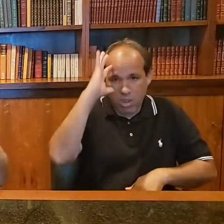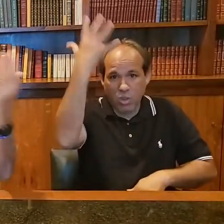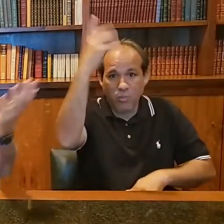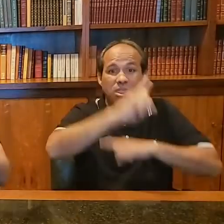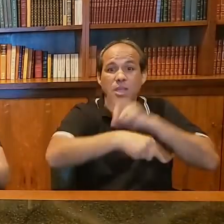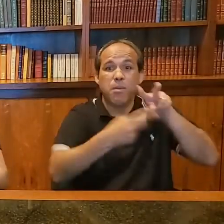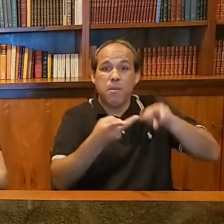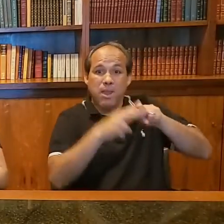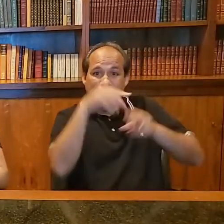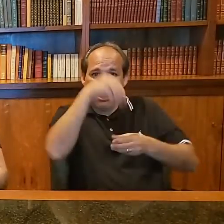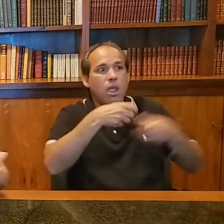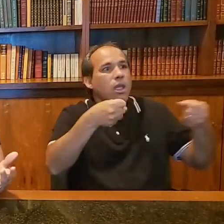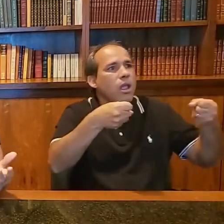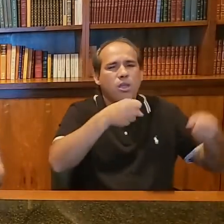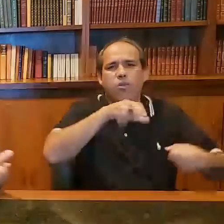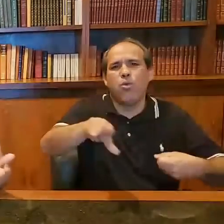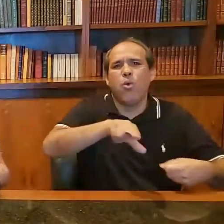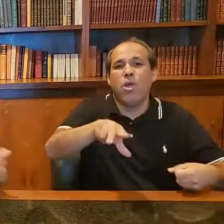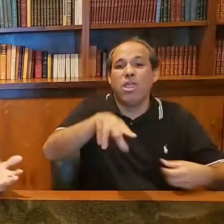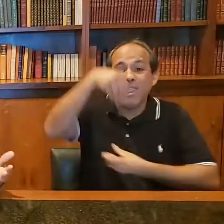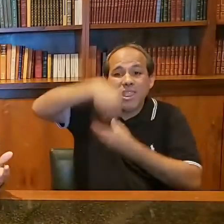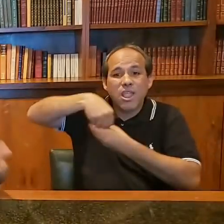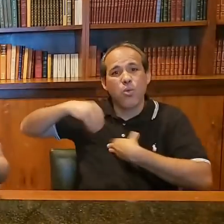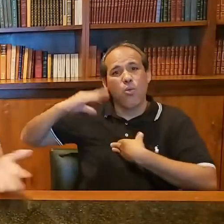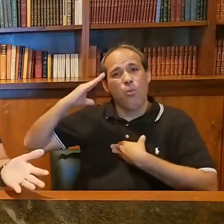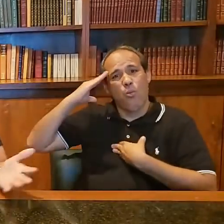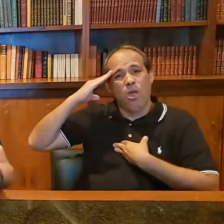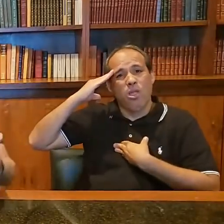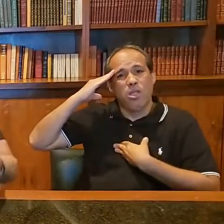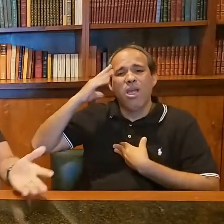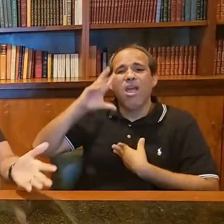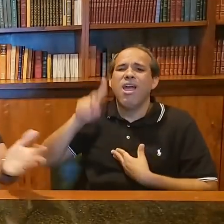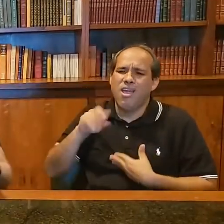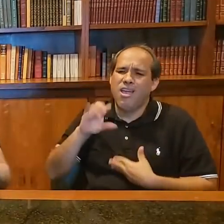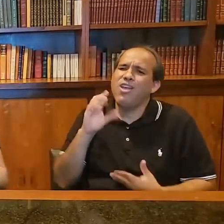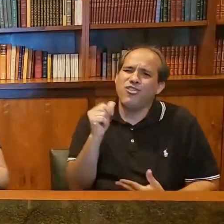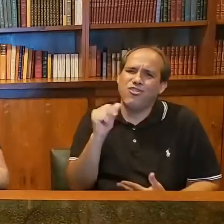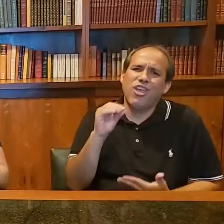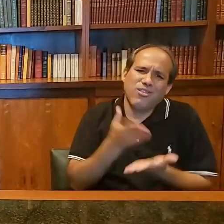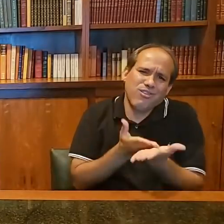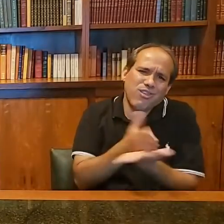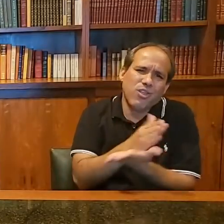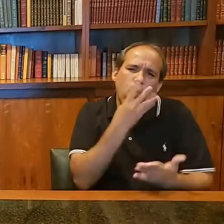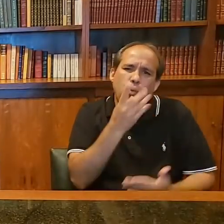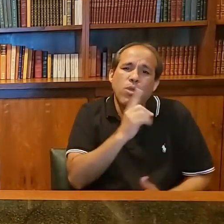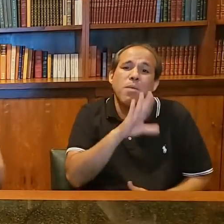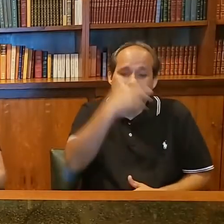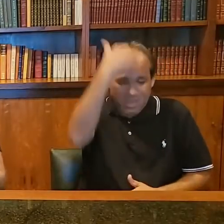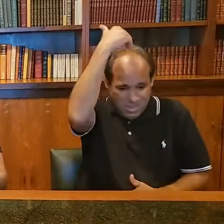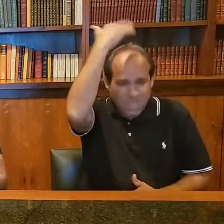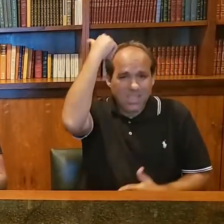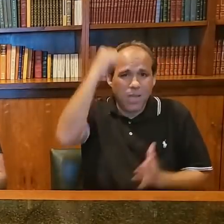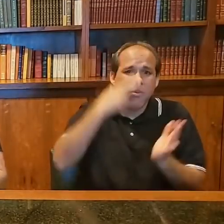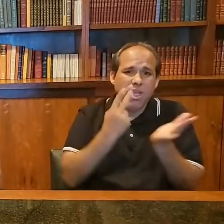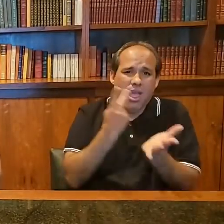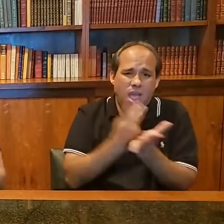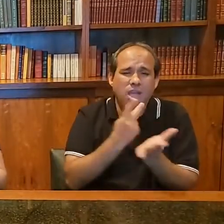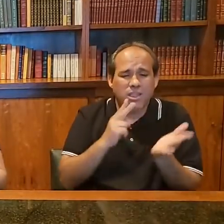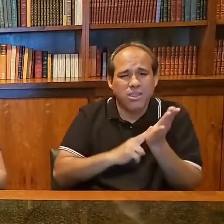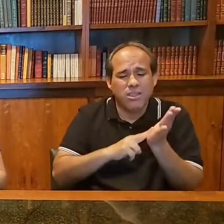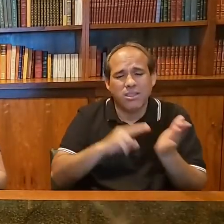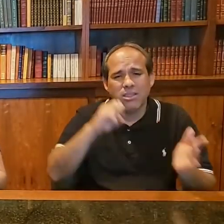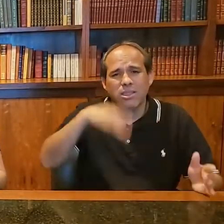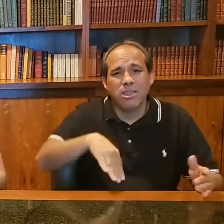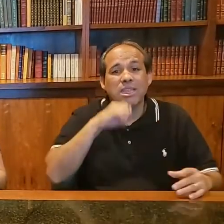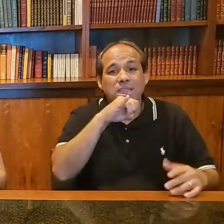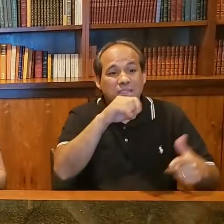grades, foi dentro do quartel. É chato, né? Não gostei, mas eu sabia que tinha errado. Na segunda, no conselho, se